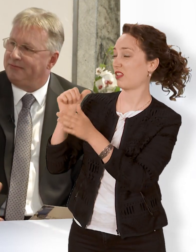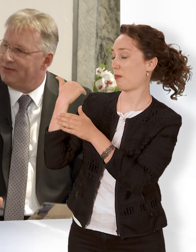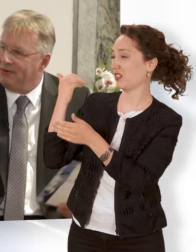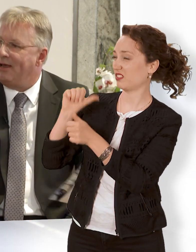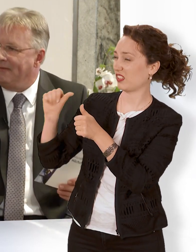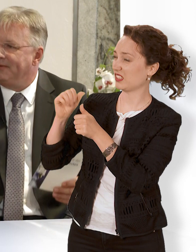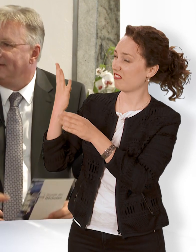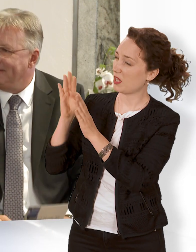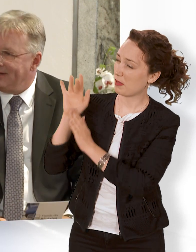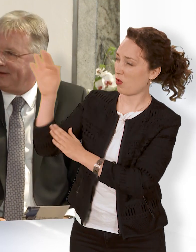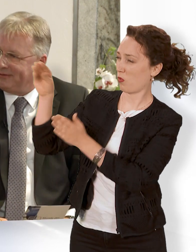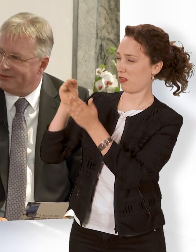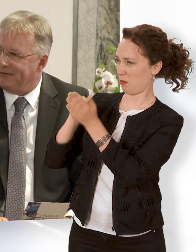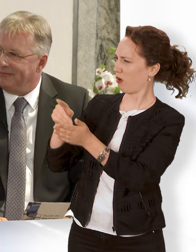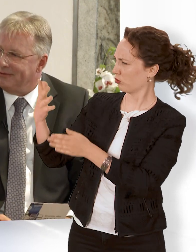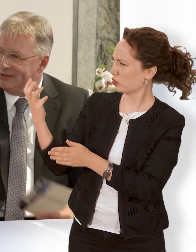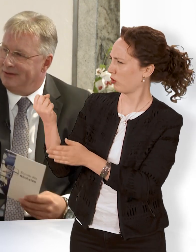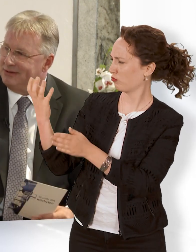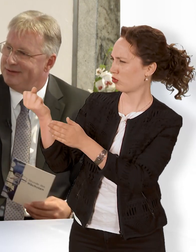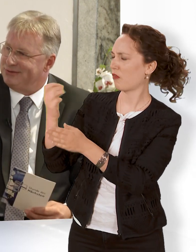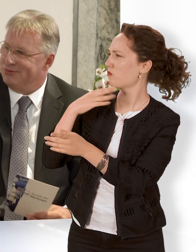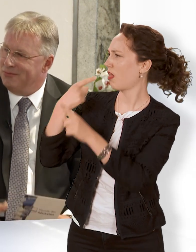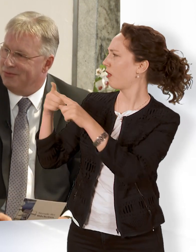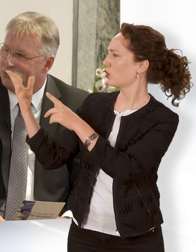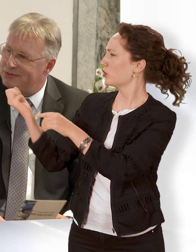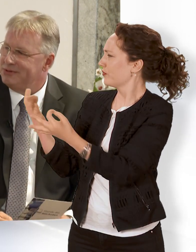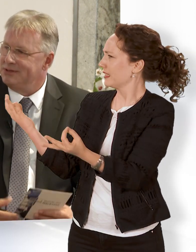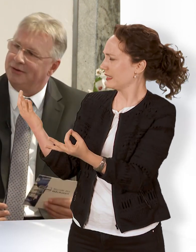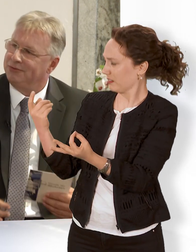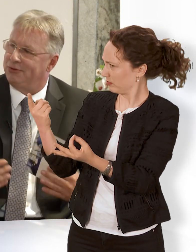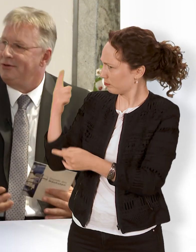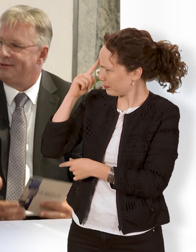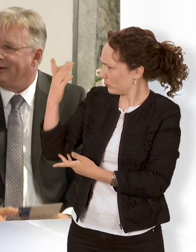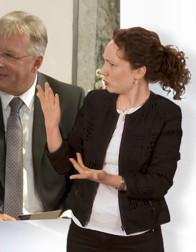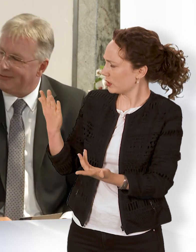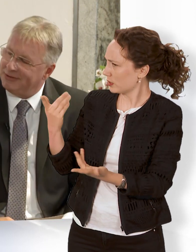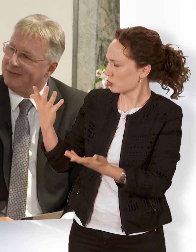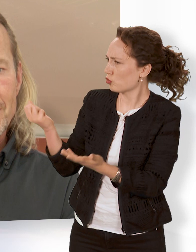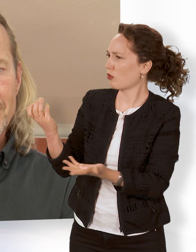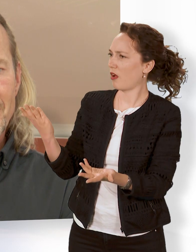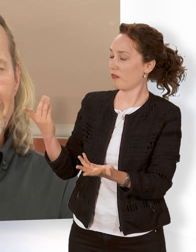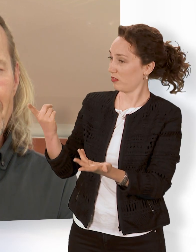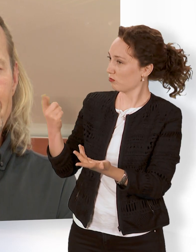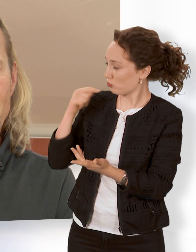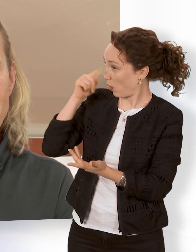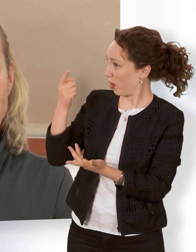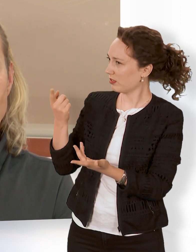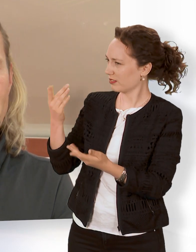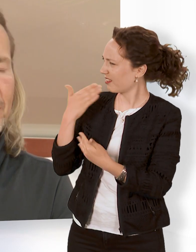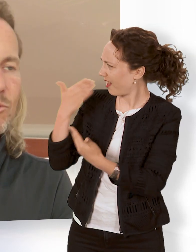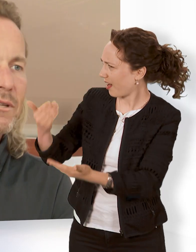haben geschafft, was viele andere nicht schaffen. Ist Ihnen das so bewusst und sind Sie darauf stolz, dankbar oder? Ja, ich